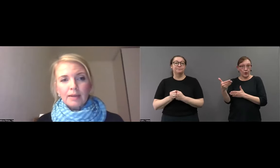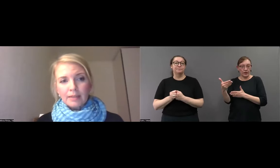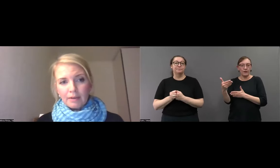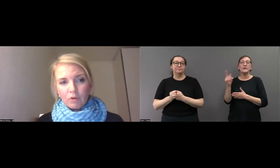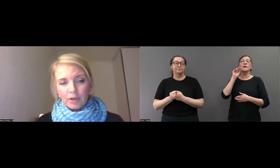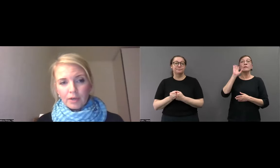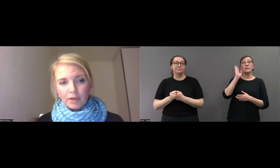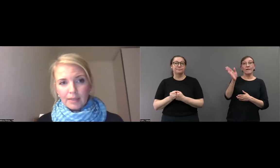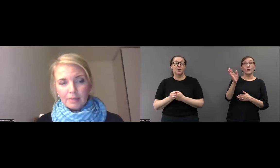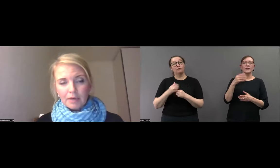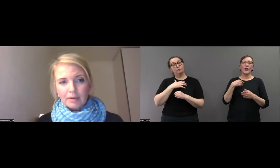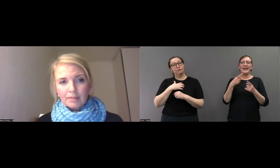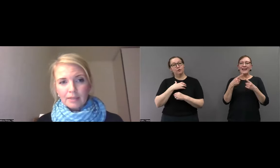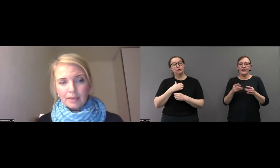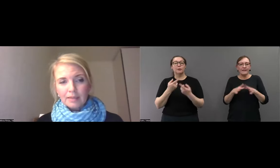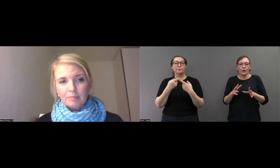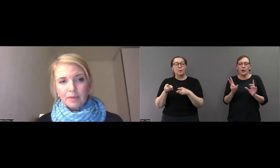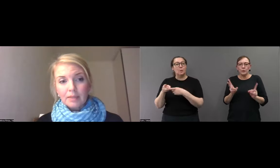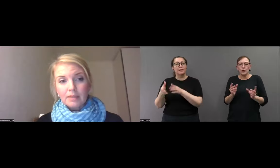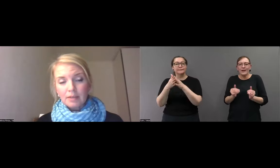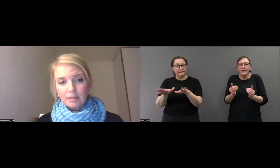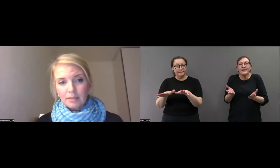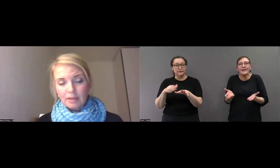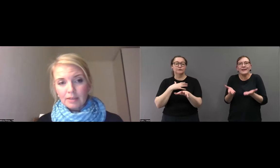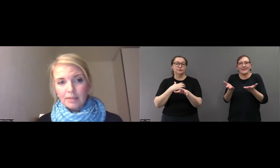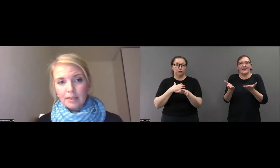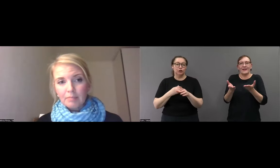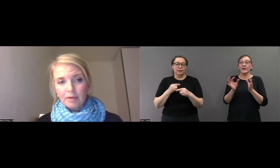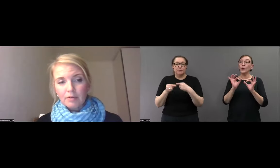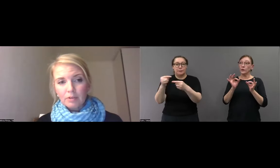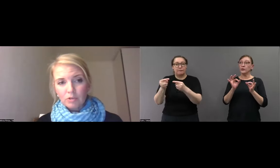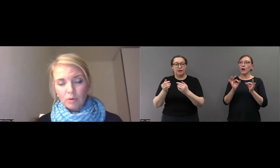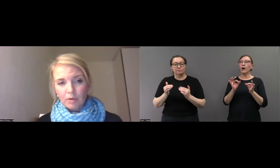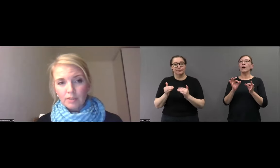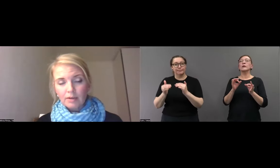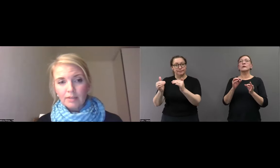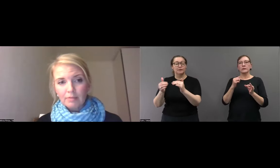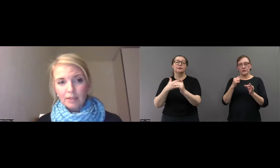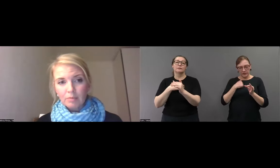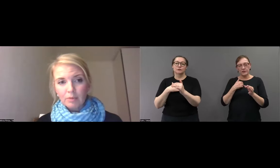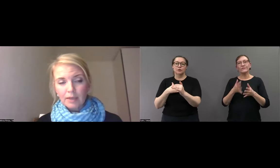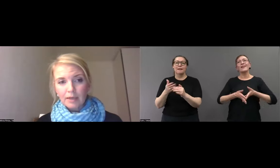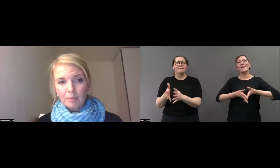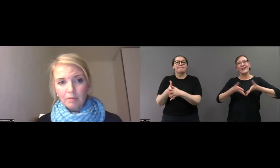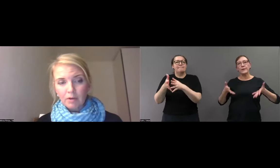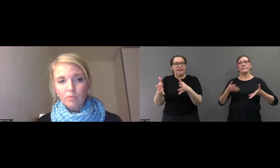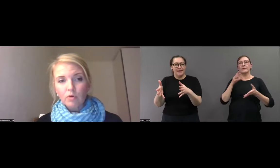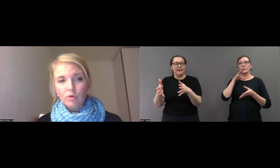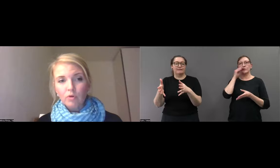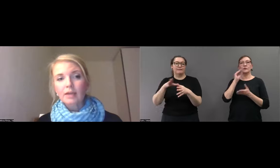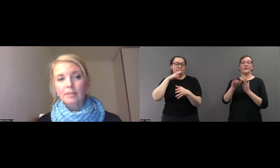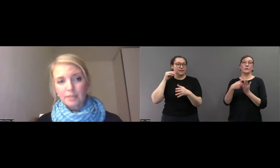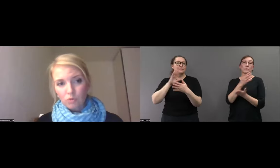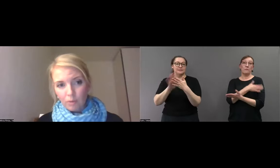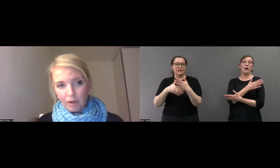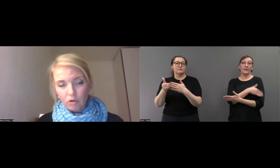pyritään eri tavoin kehittämään sitä, että saataisiin enemmän suomen ruotsalaisella viittomakielellä palvelua